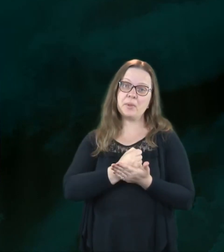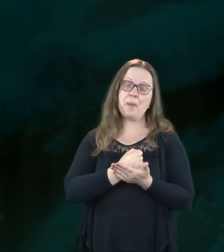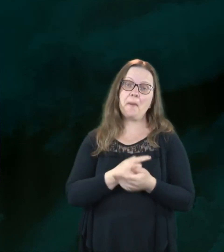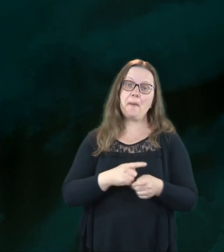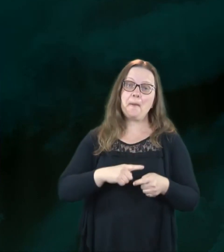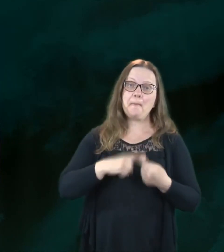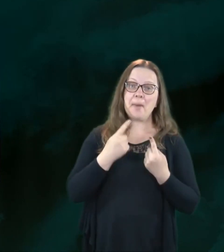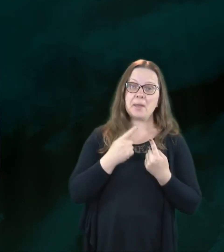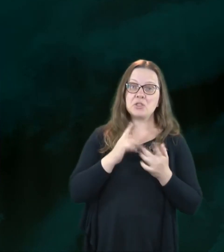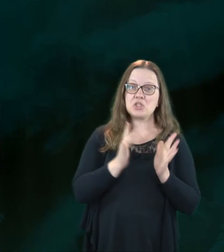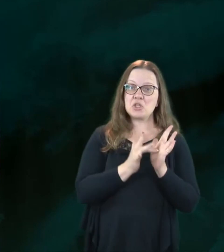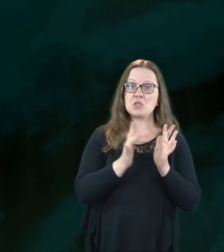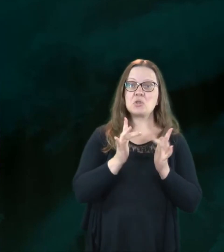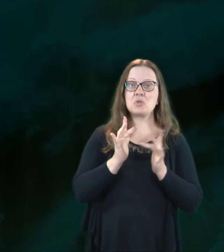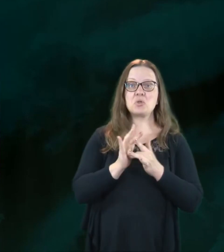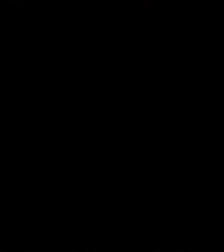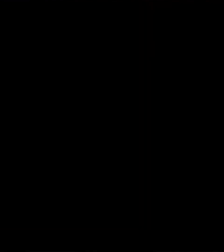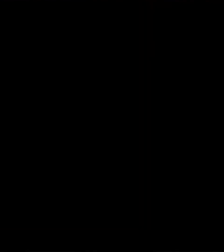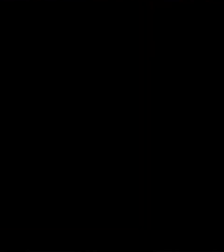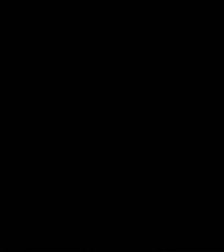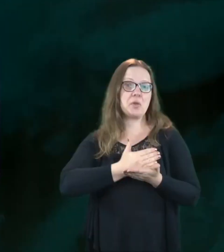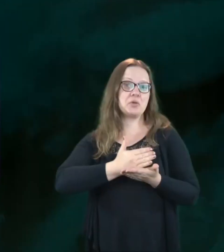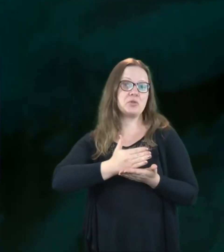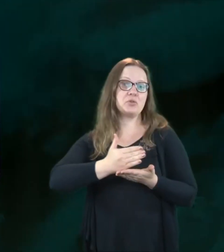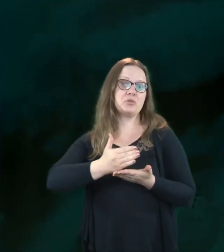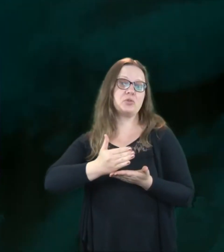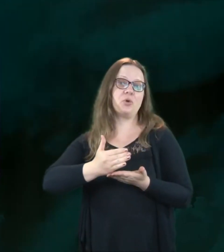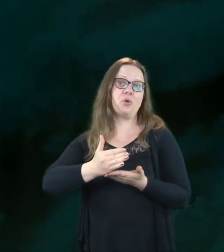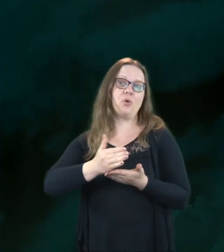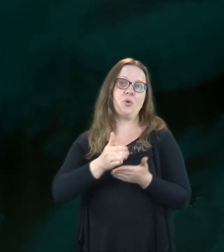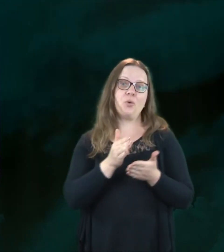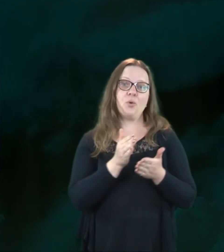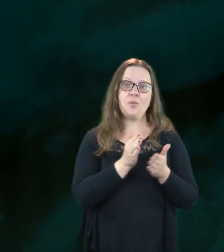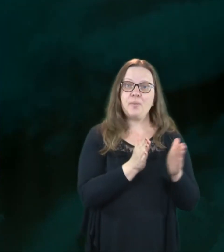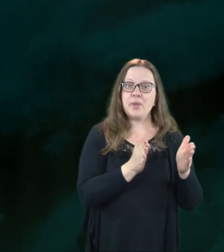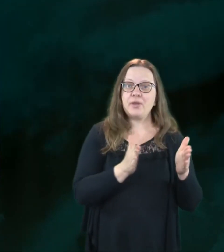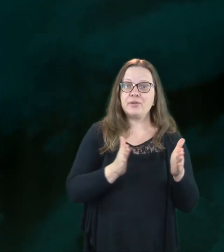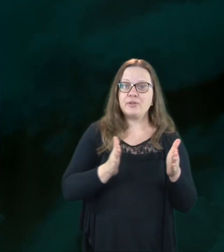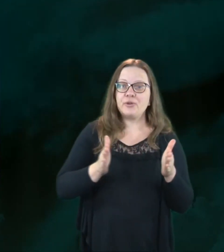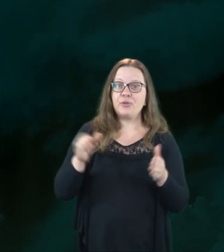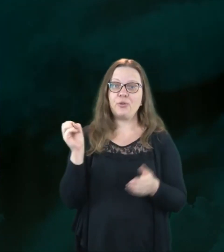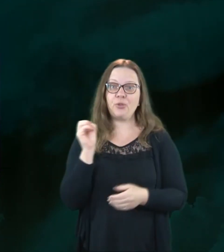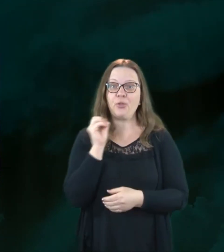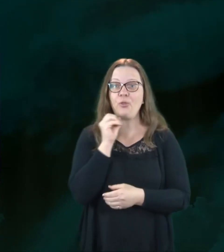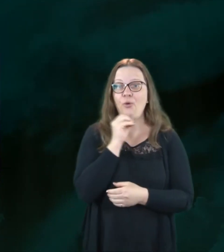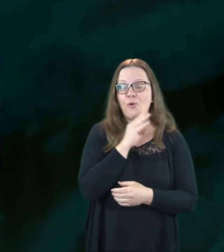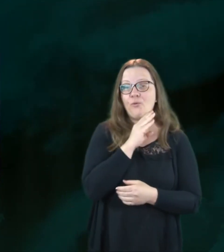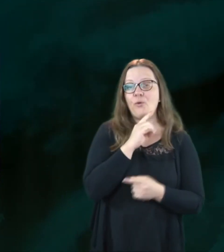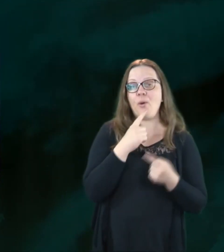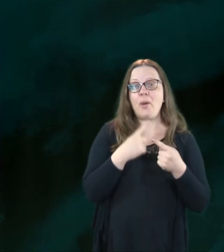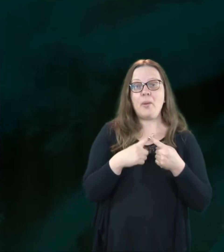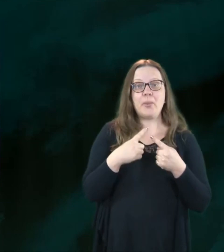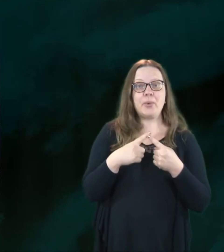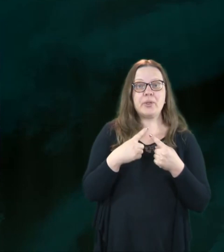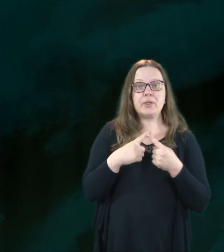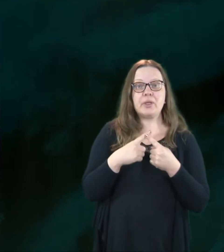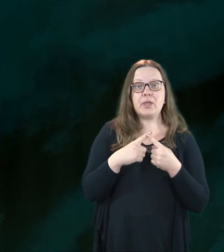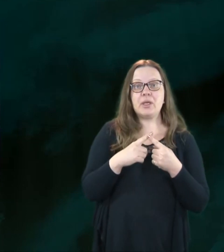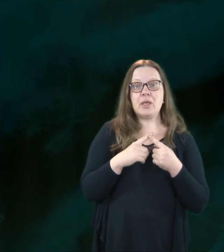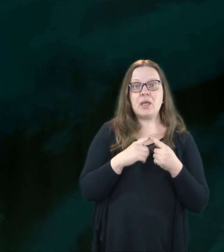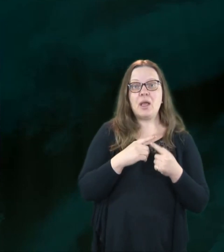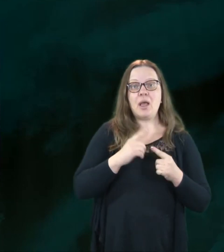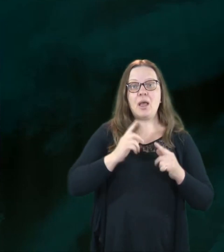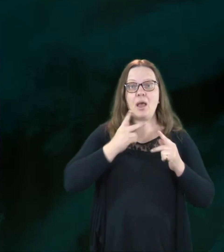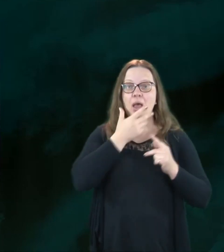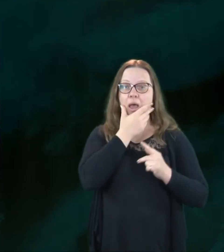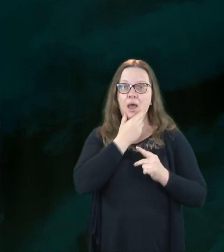né? Começar uma nova era. Essa nova era, irmãos, o homem seria reconectado com Deus a partir daqui, ó. A